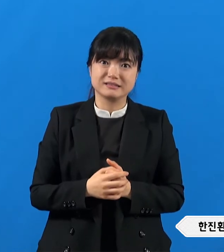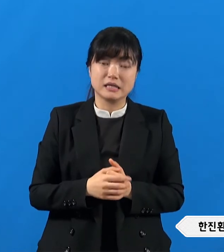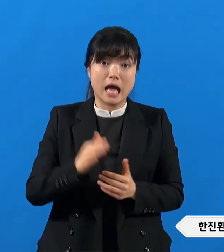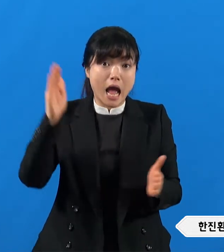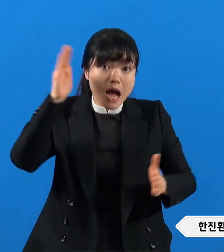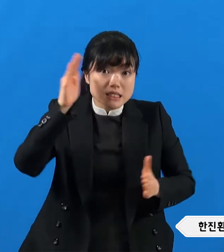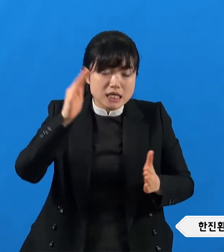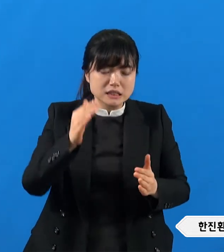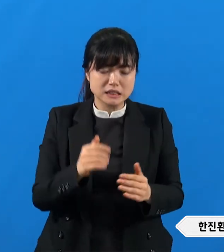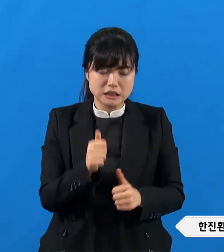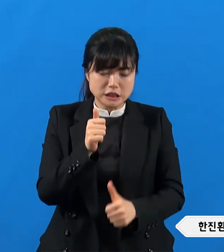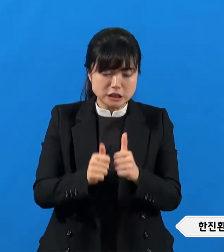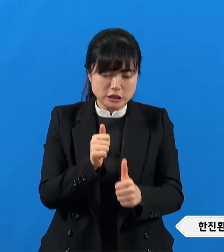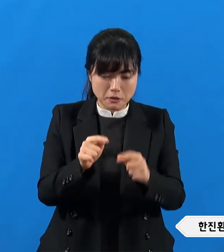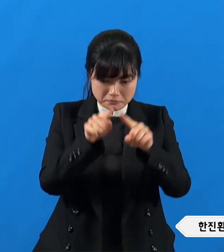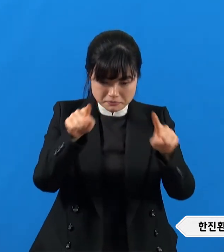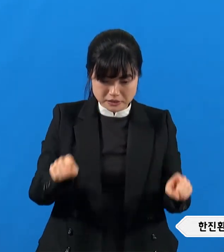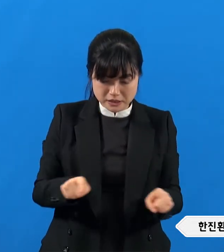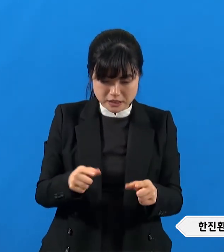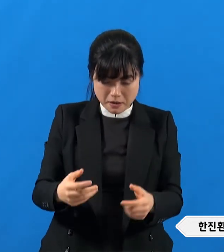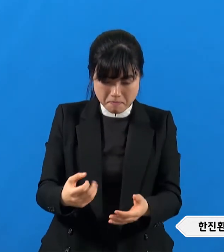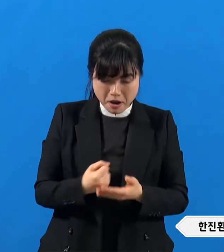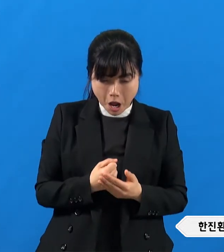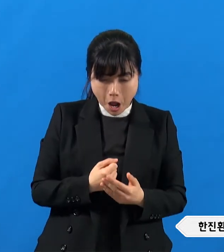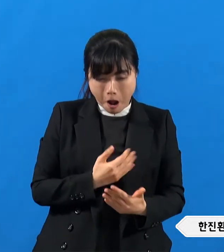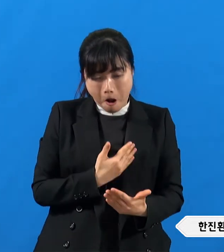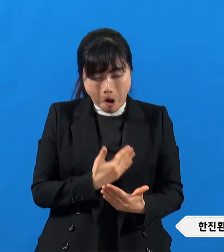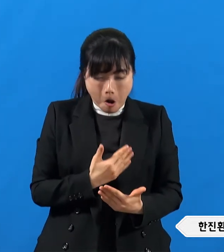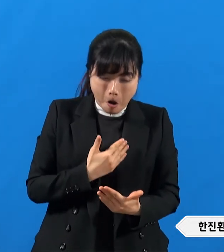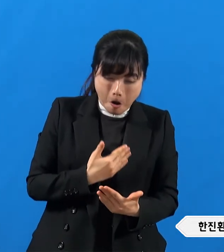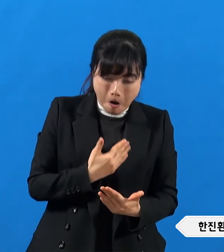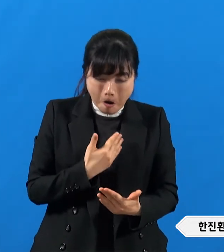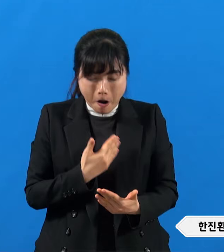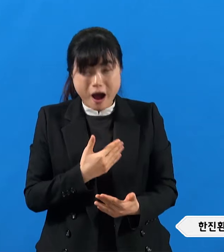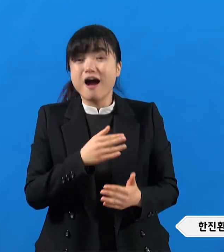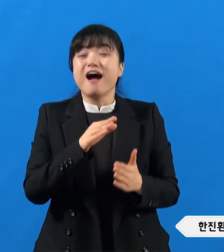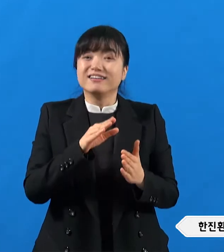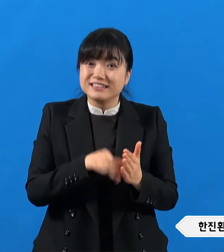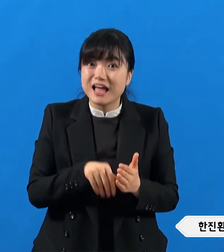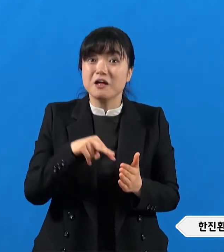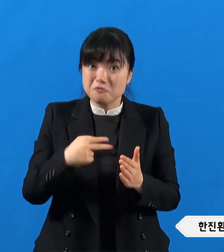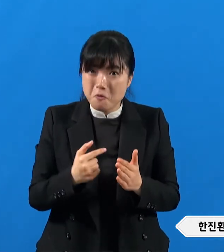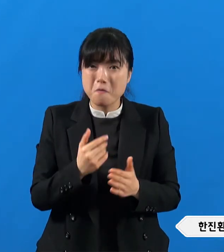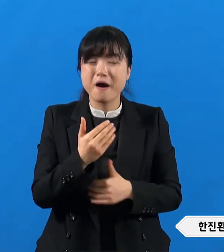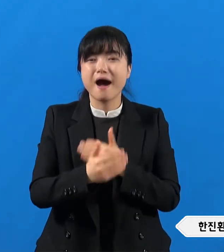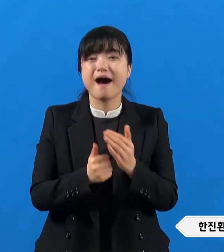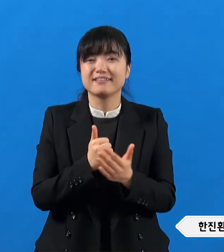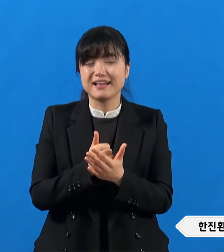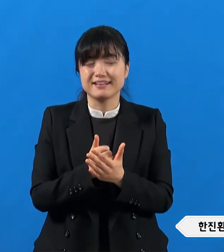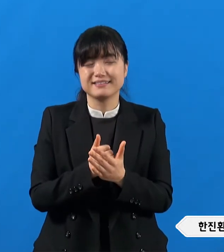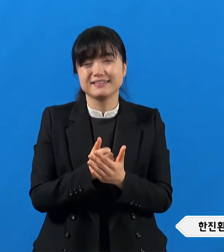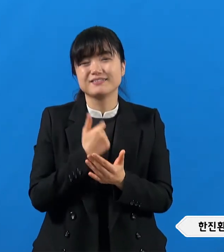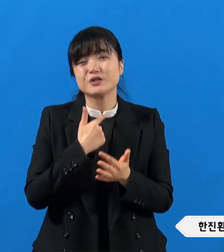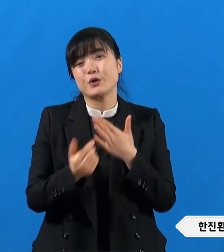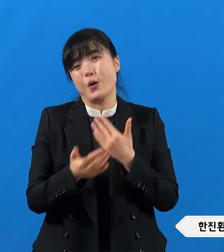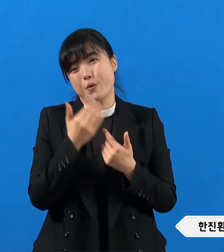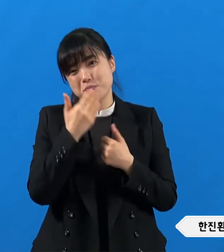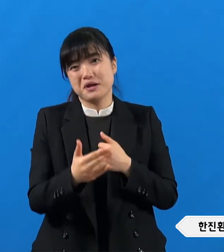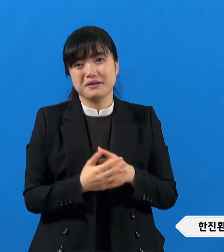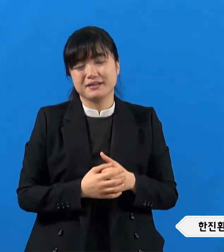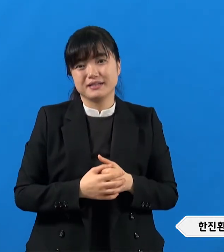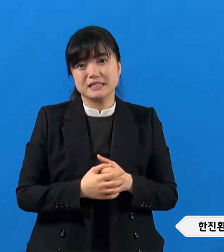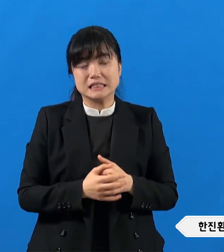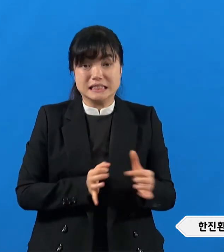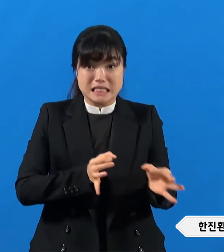학생들은 시험지 받아들고 가슴 두근두근 조마조마하는 그 순간에 하나님의 손길을 경험할 수 있습니다.